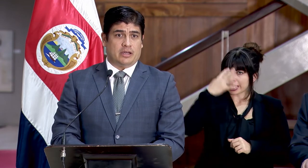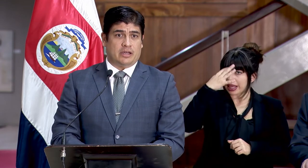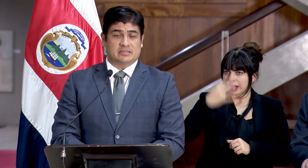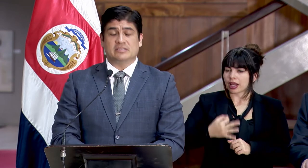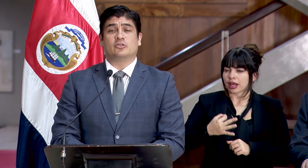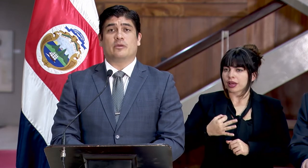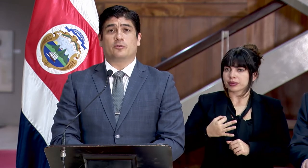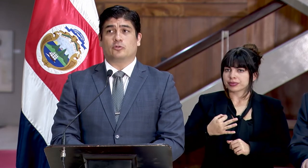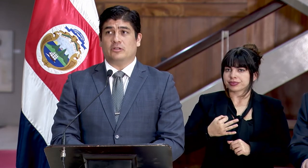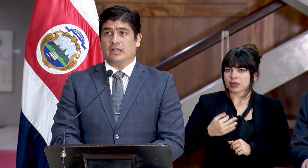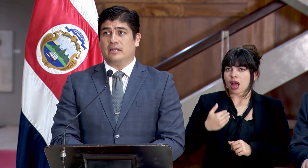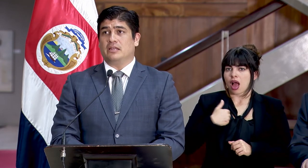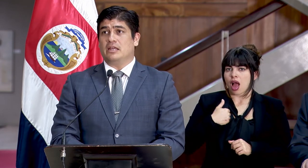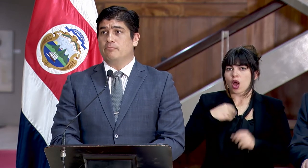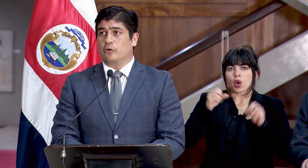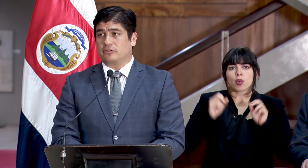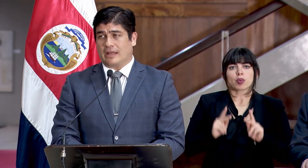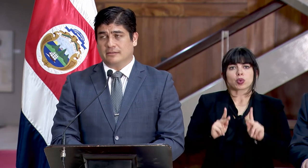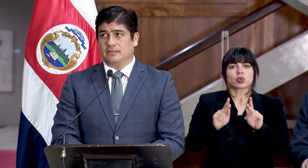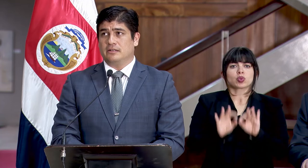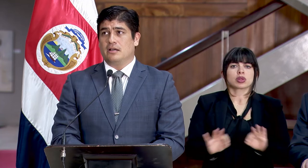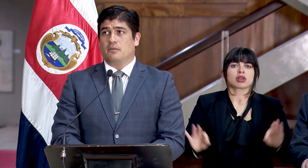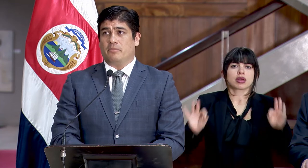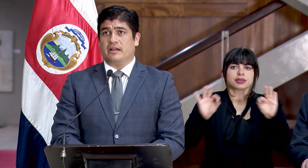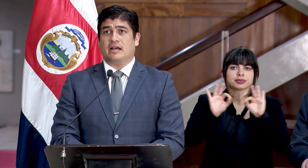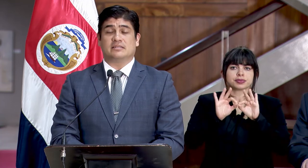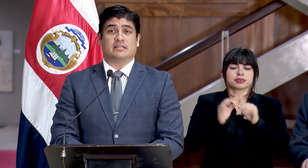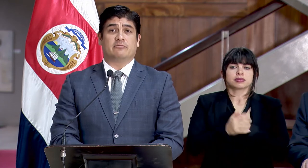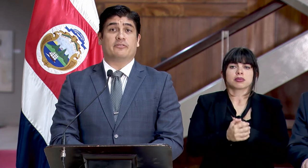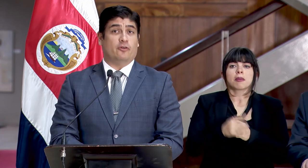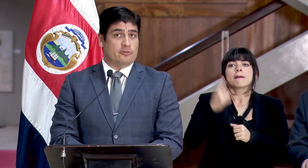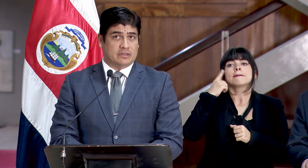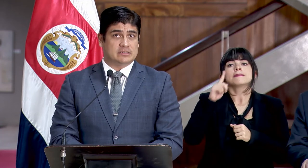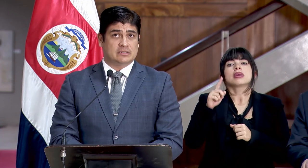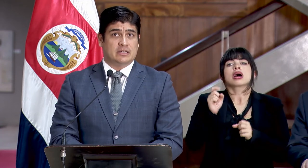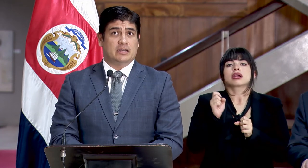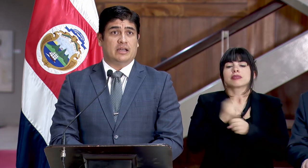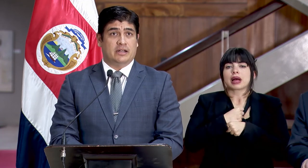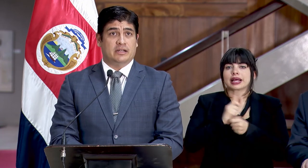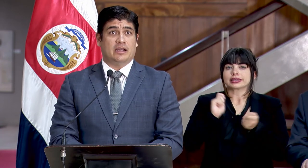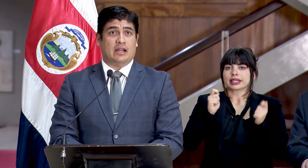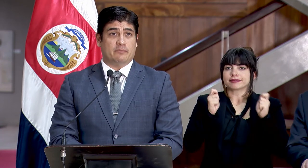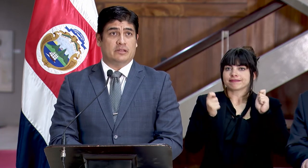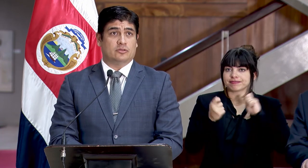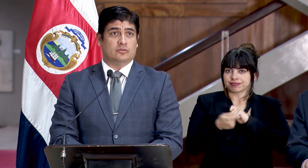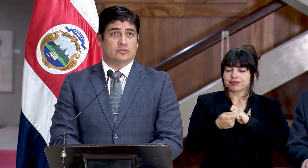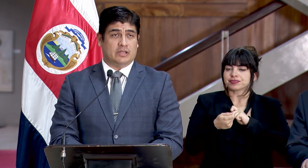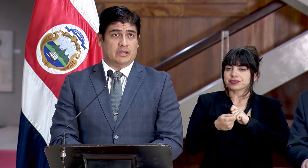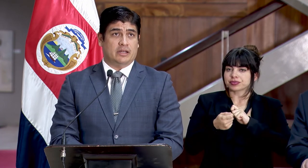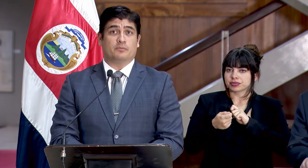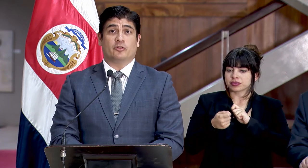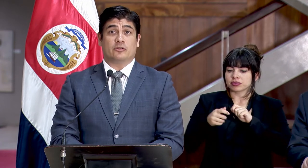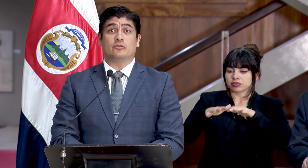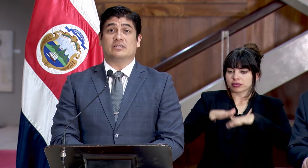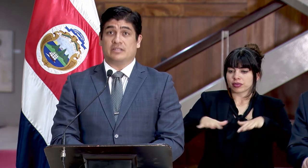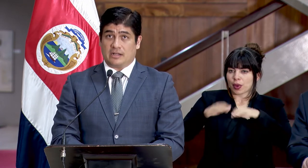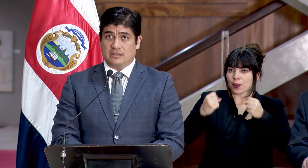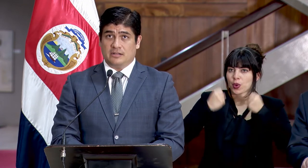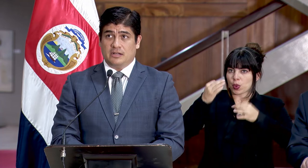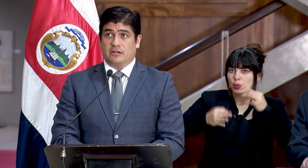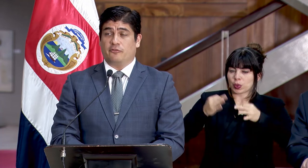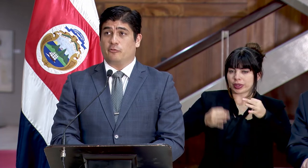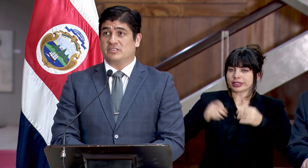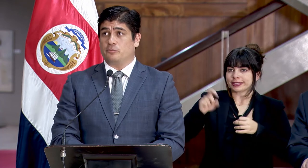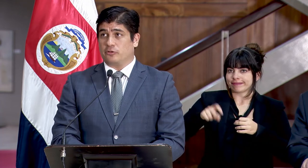que existe una oportunidad importante para hacer reformas en el ámbito del Poder